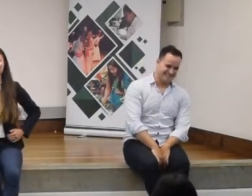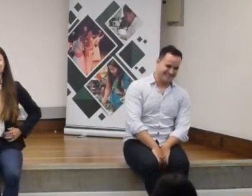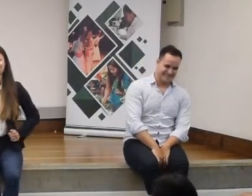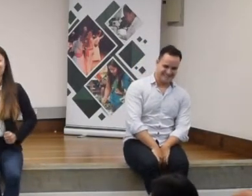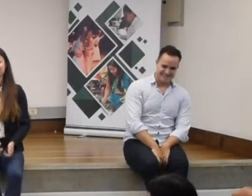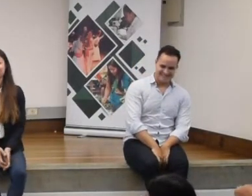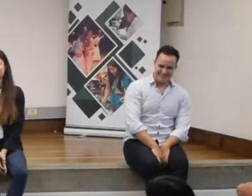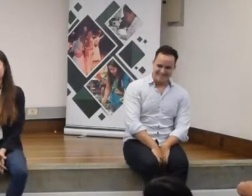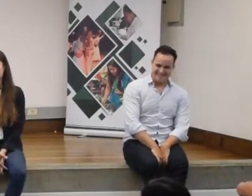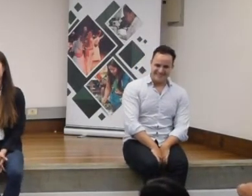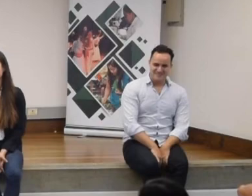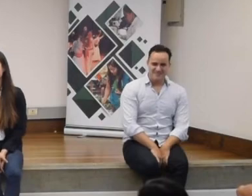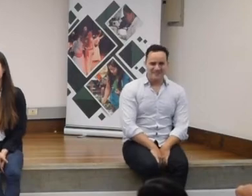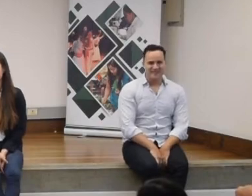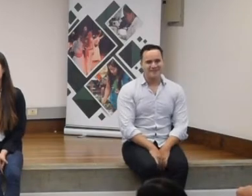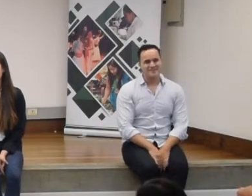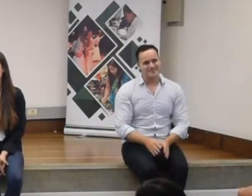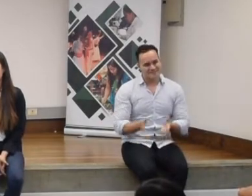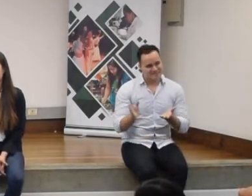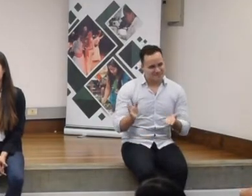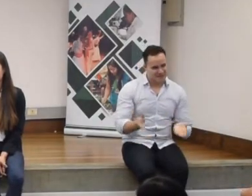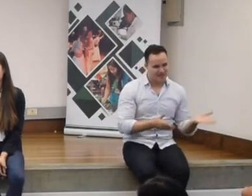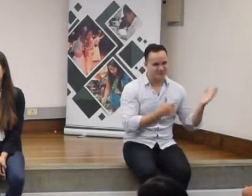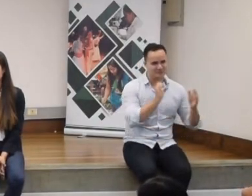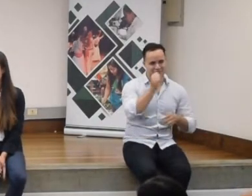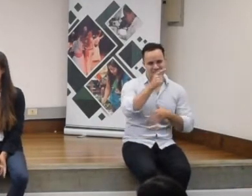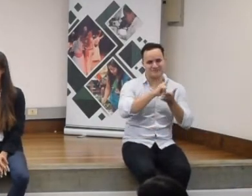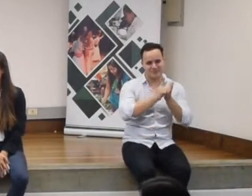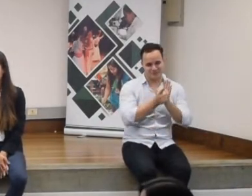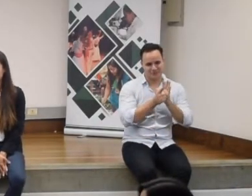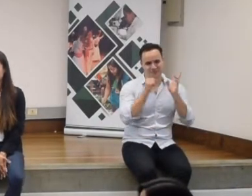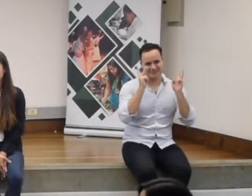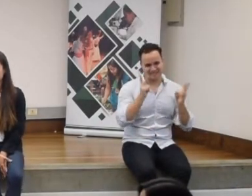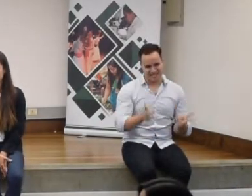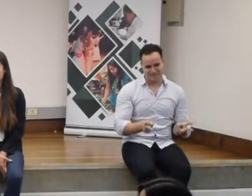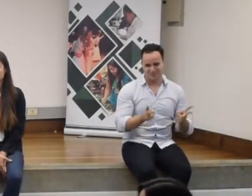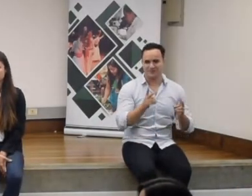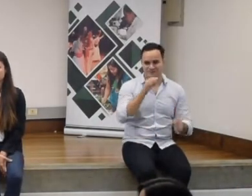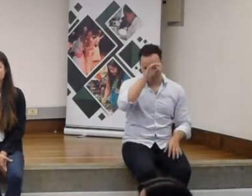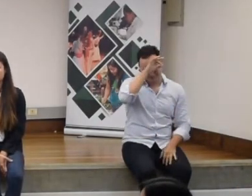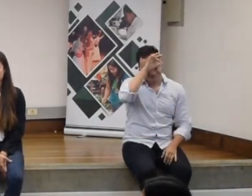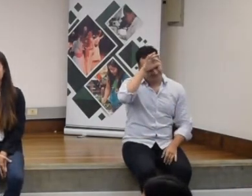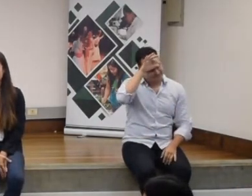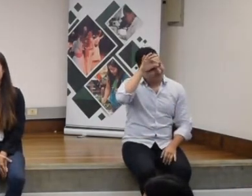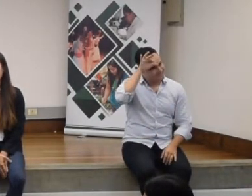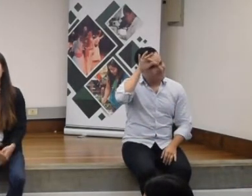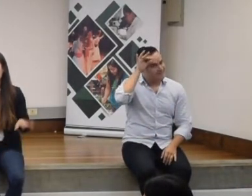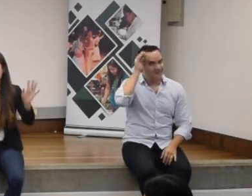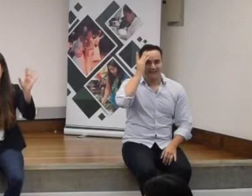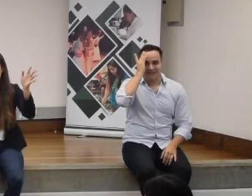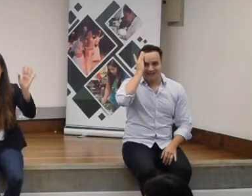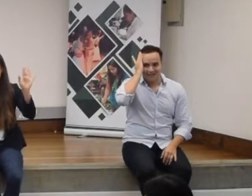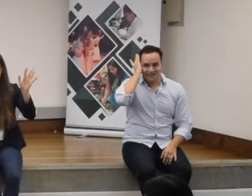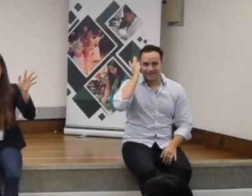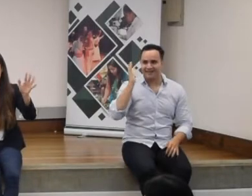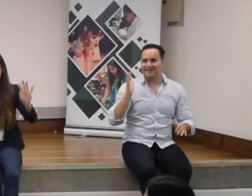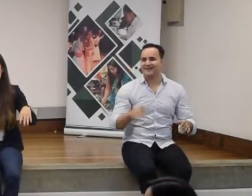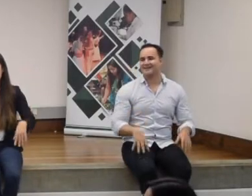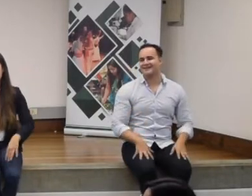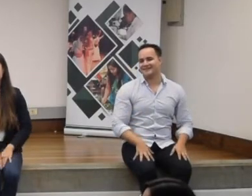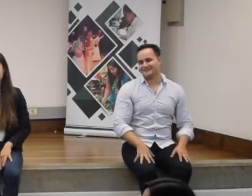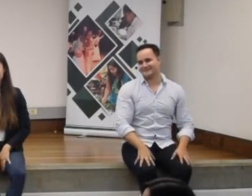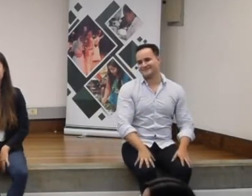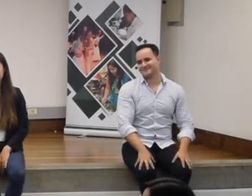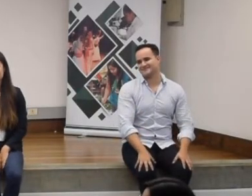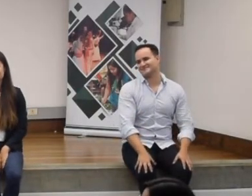Vamos a hacer un descansito de 10 minuticos y volvemos. Camilo. No, le estaba diciendo que